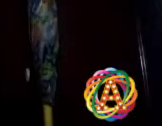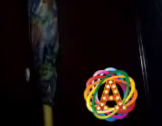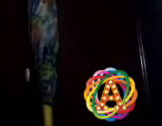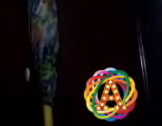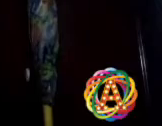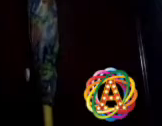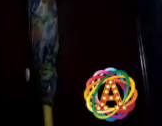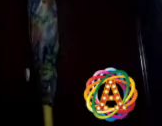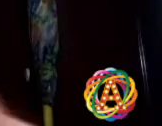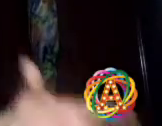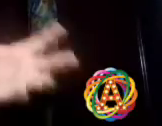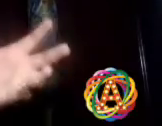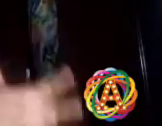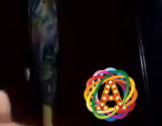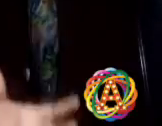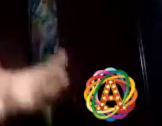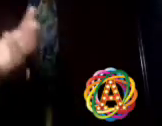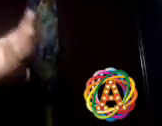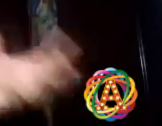sobre